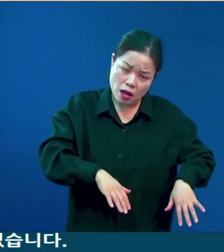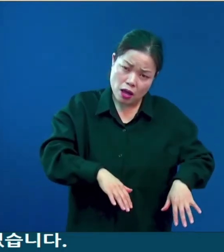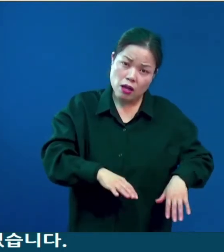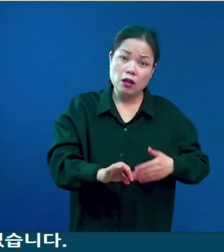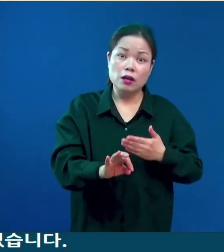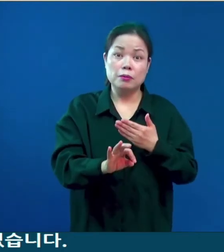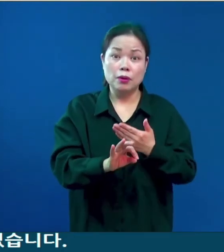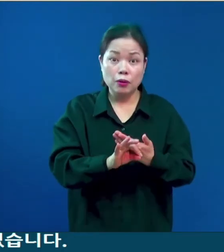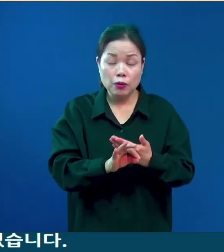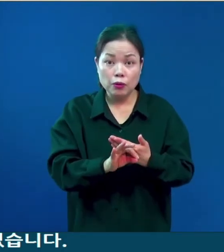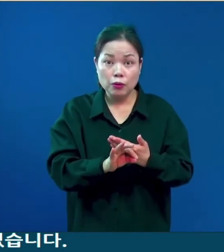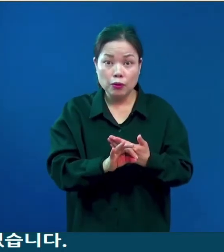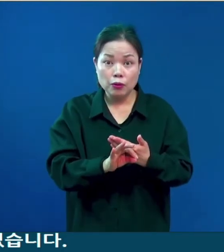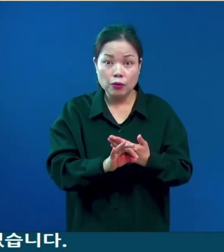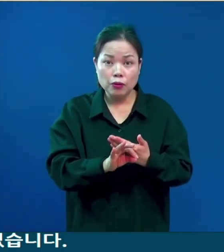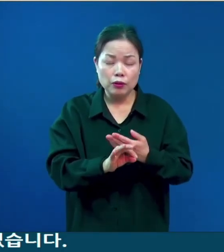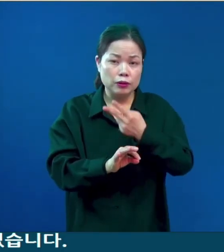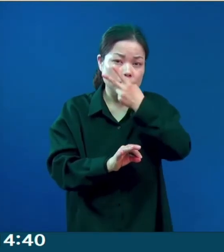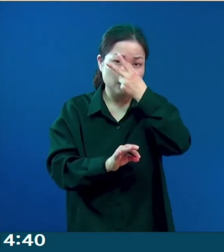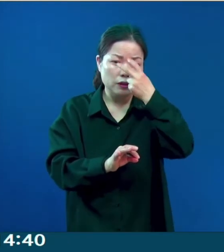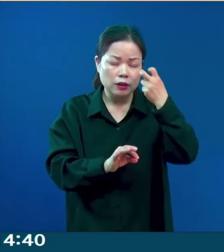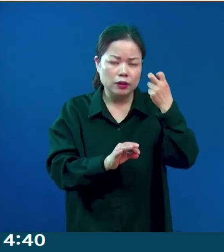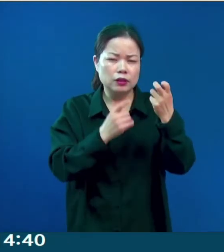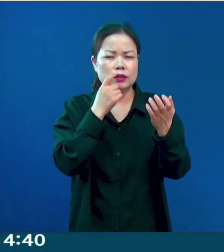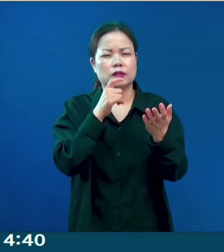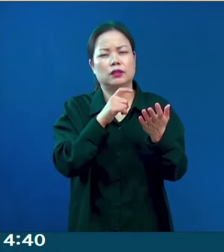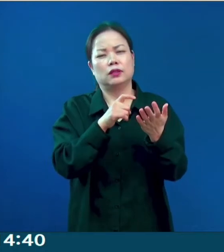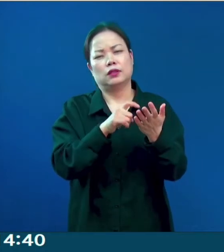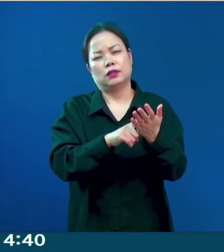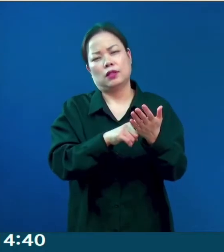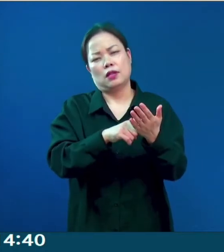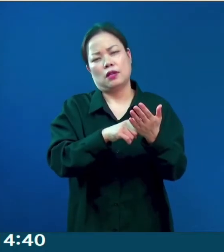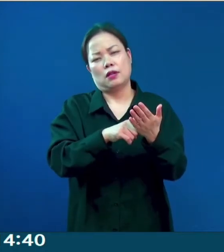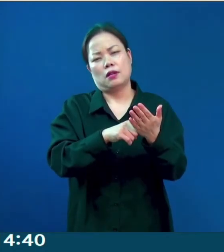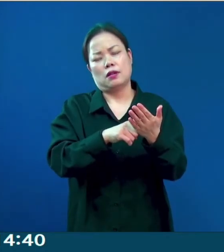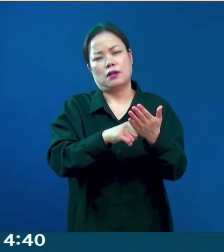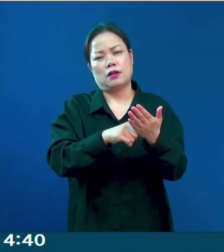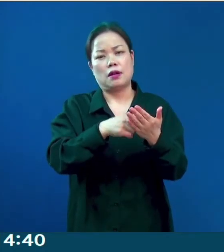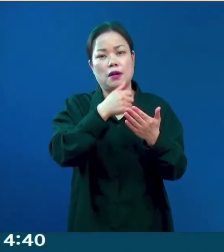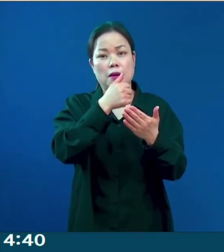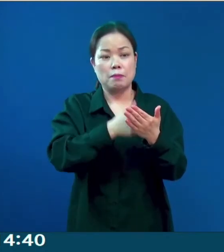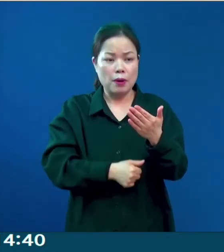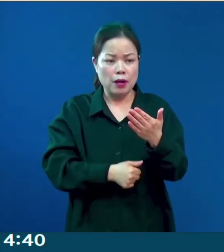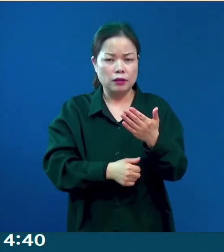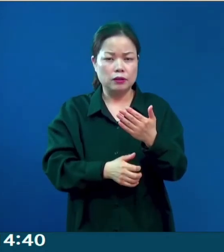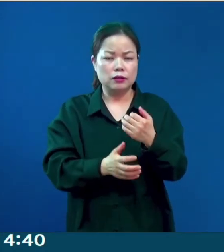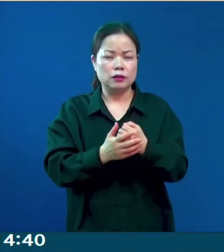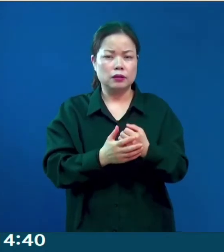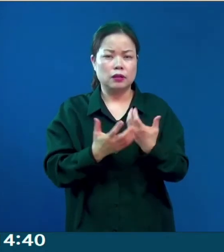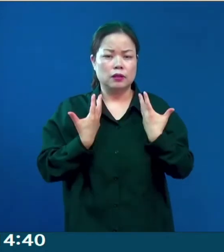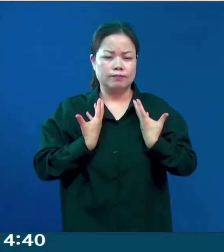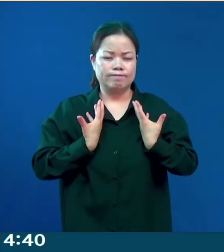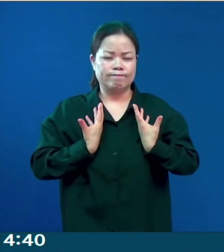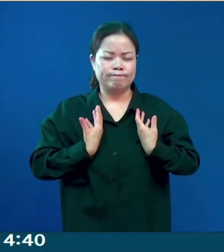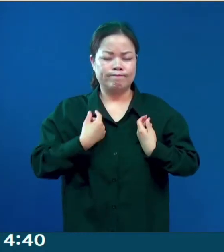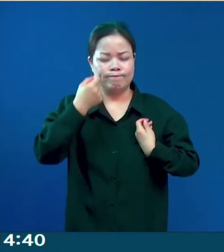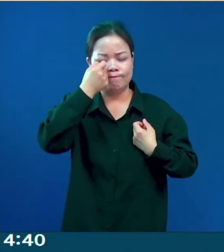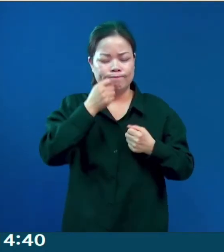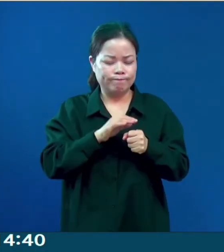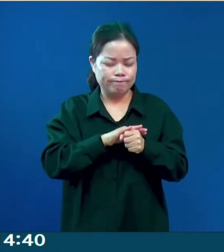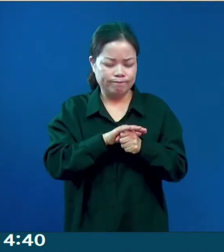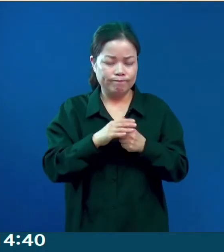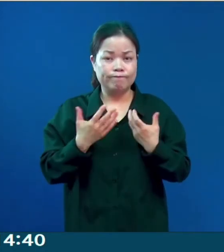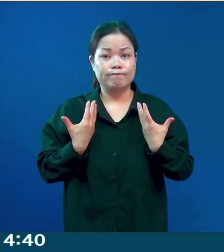지치면 잠에 쉽게 빠진다는 것이에요. 절망과 슬픔과 이런